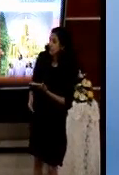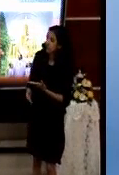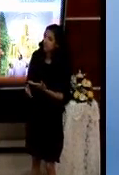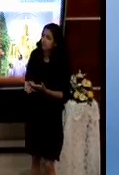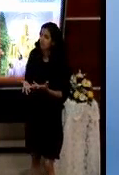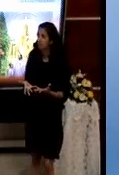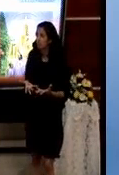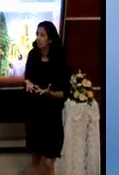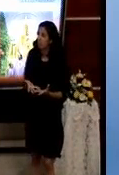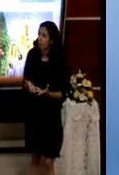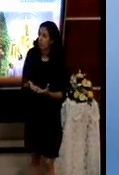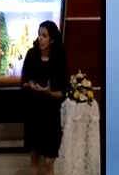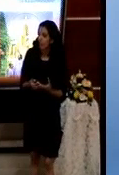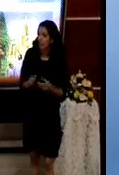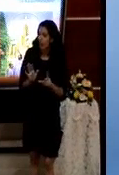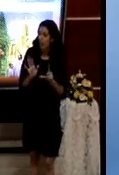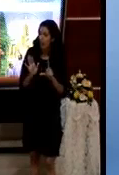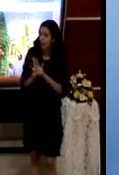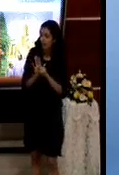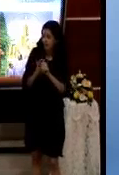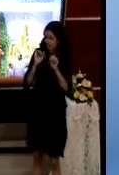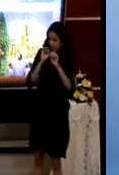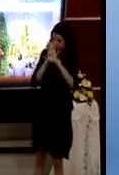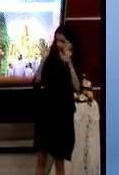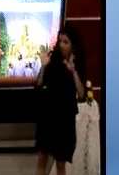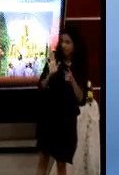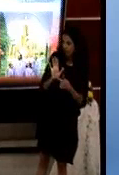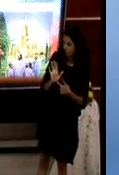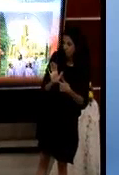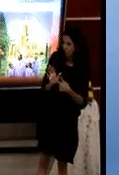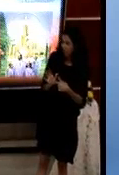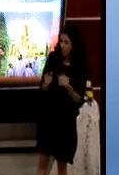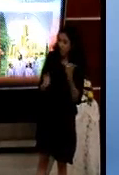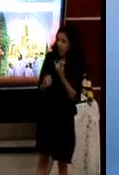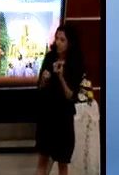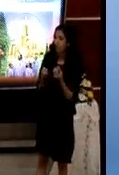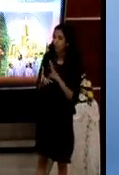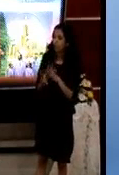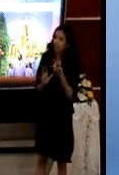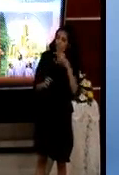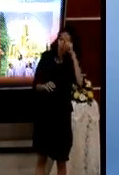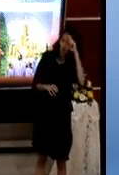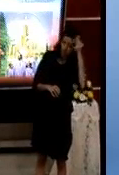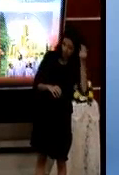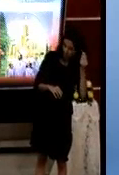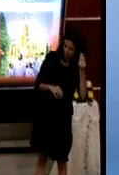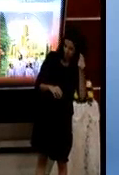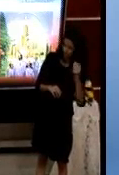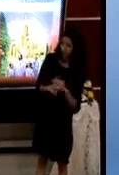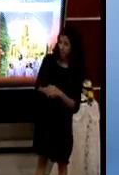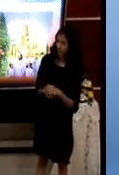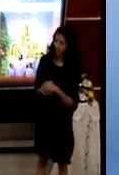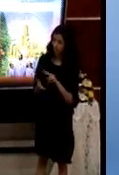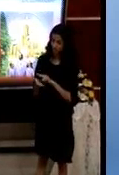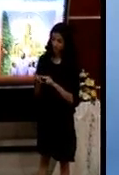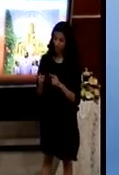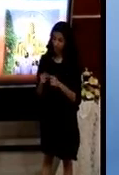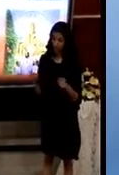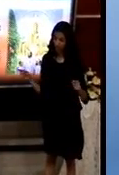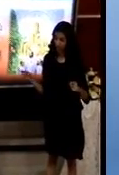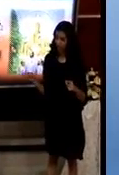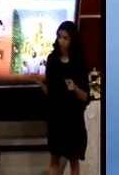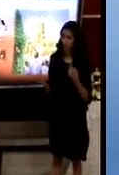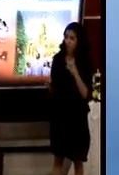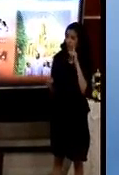indicaciones bien claras acerca de cómo guardar el sábado. El pasaje es largo, le he pedido aquí